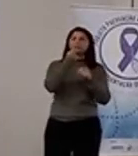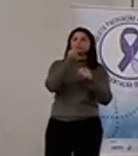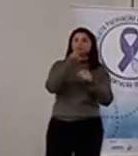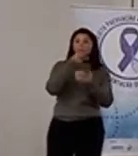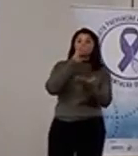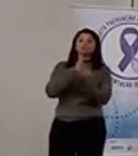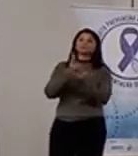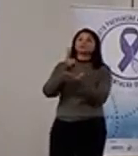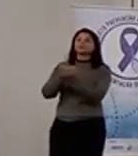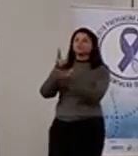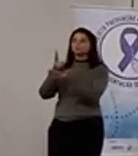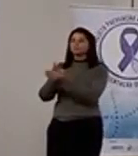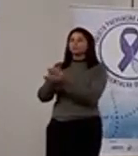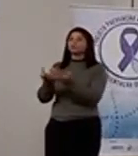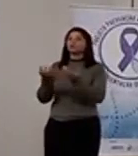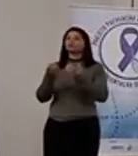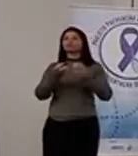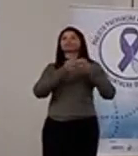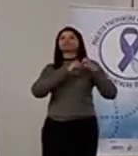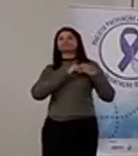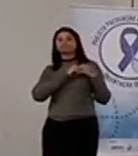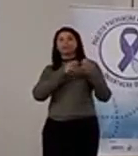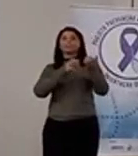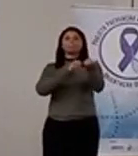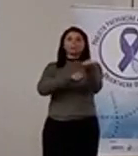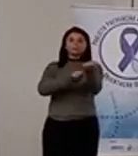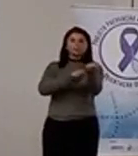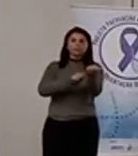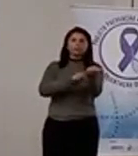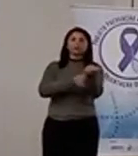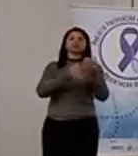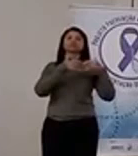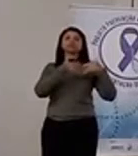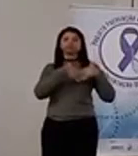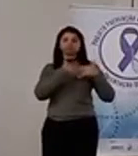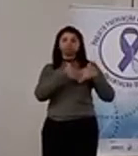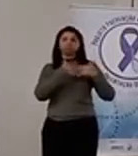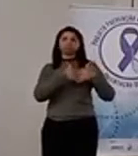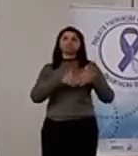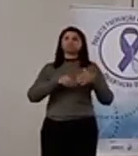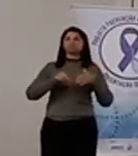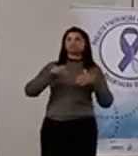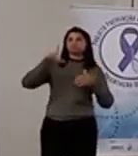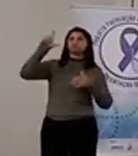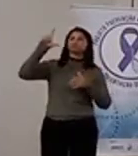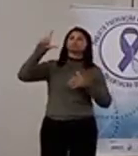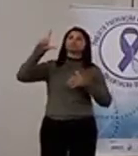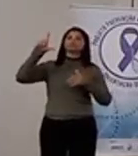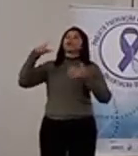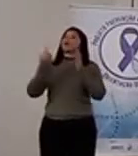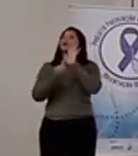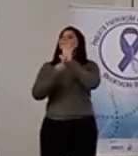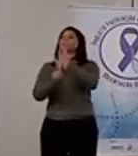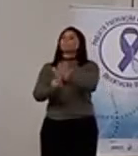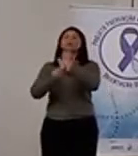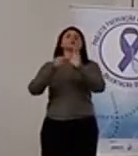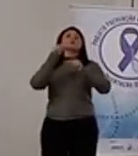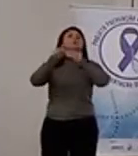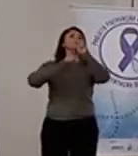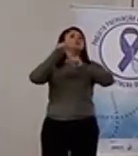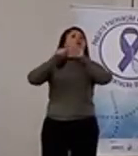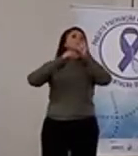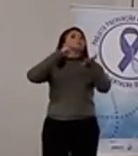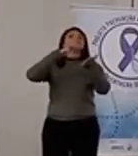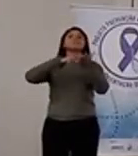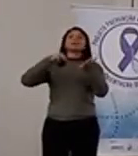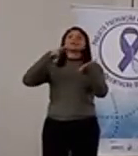ter um derrame se sua pressão subir muito alta. Então, isso é uma prova de que, na realidade, a nossa meta talvez não